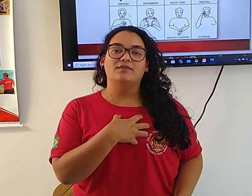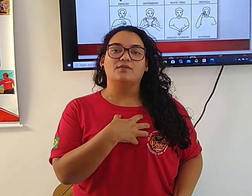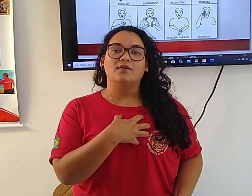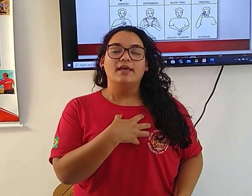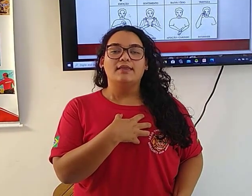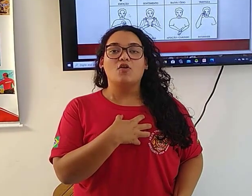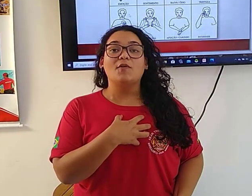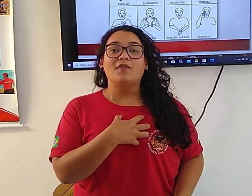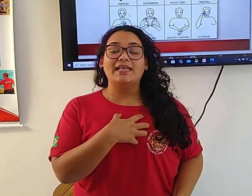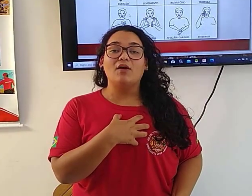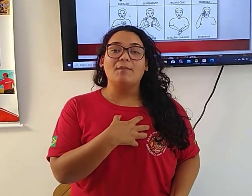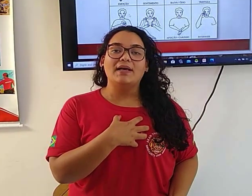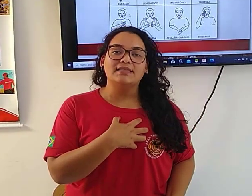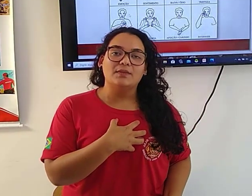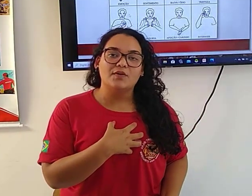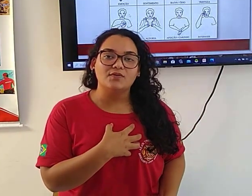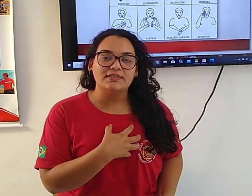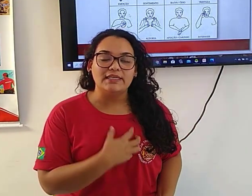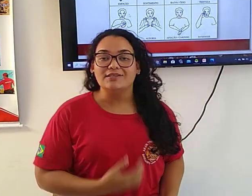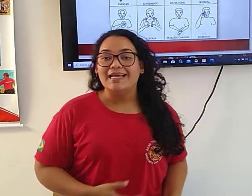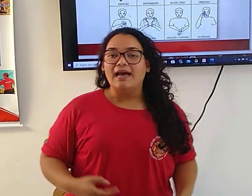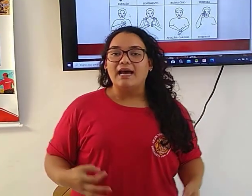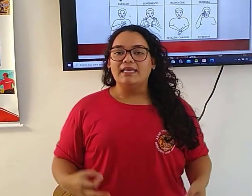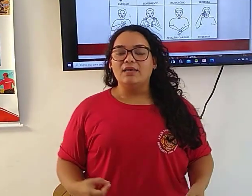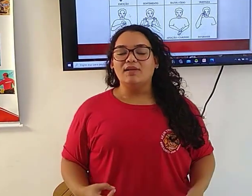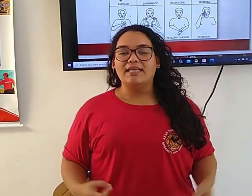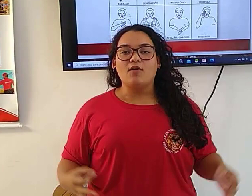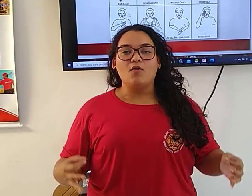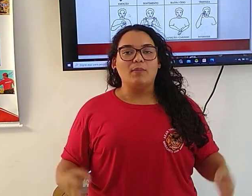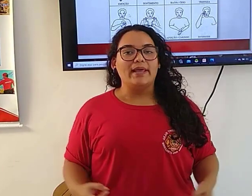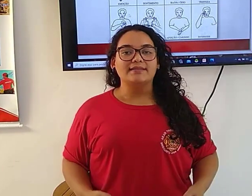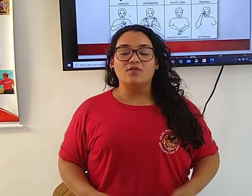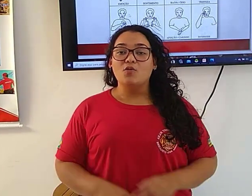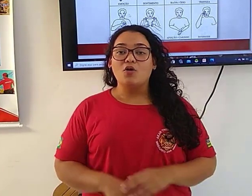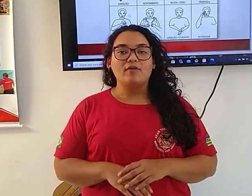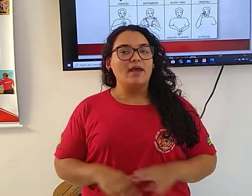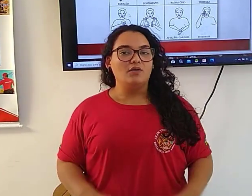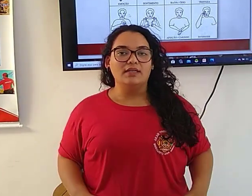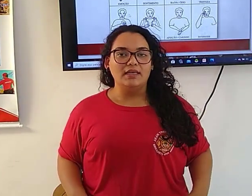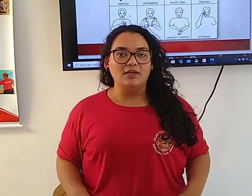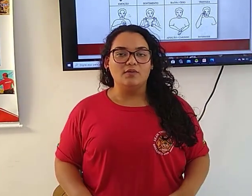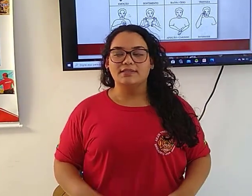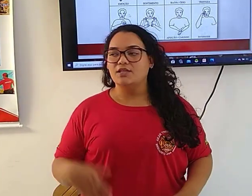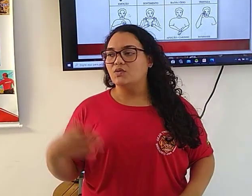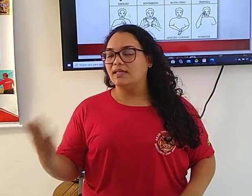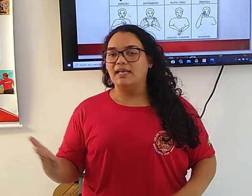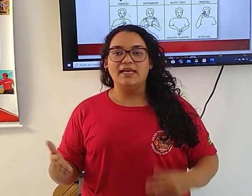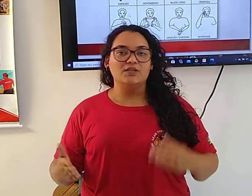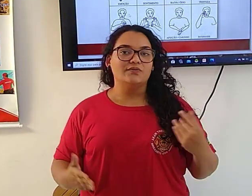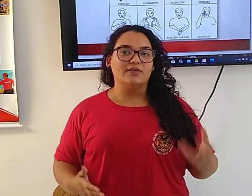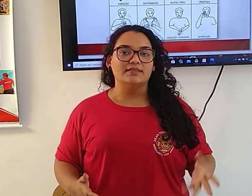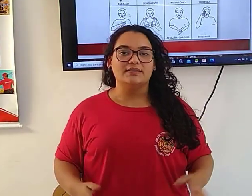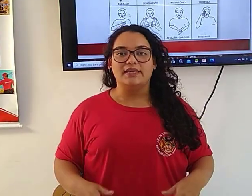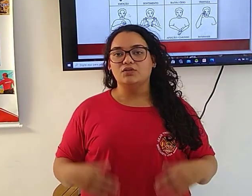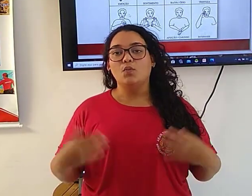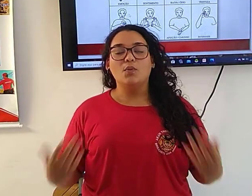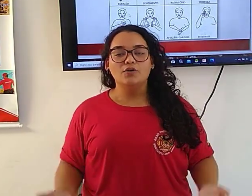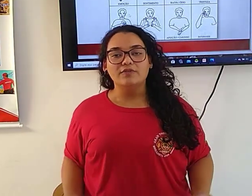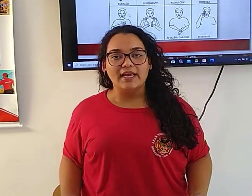Então, como eu falei na aula passada para vocês, a Libras é complexa como qualquer outra língua, seja um inglês, um francês ou um português.